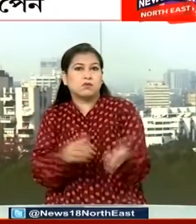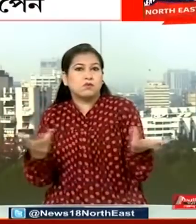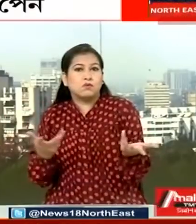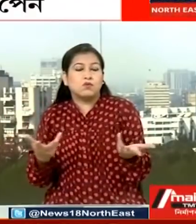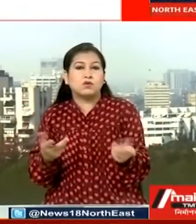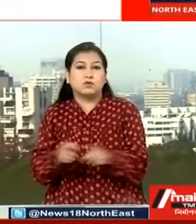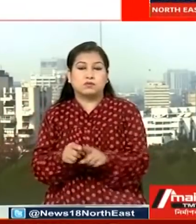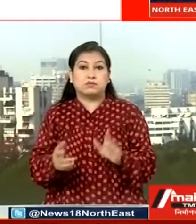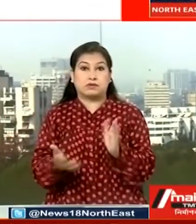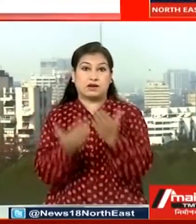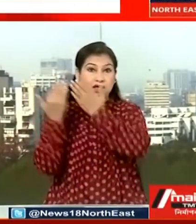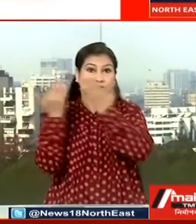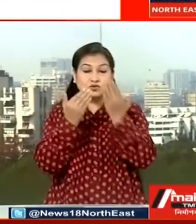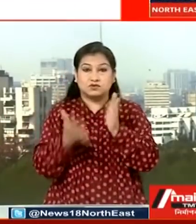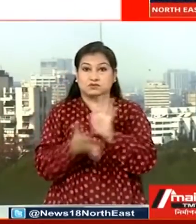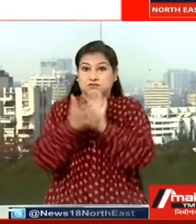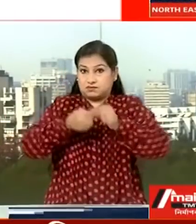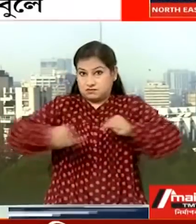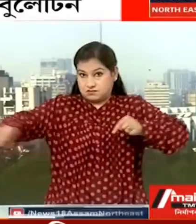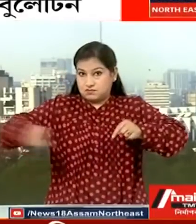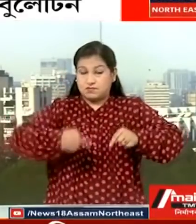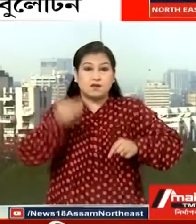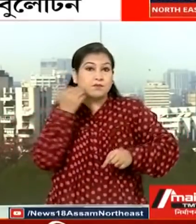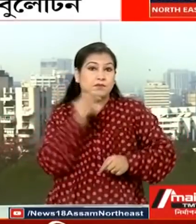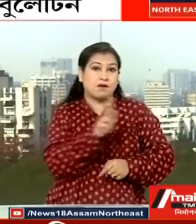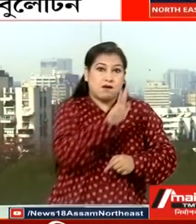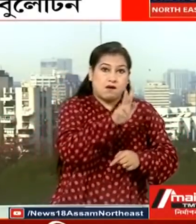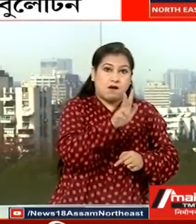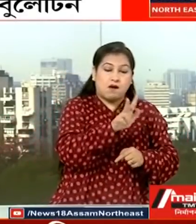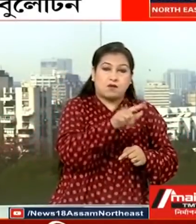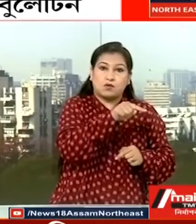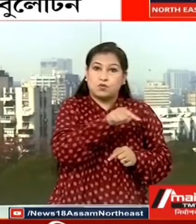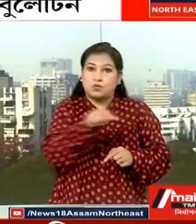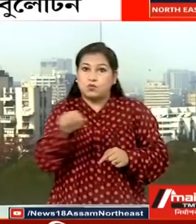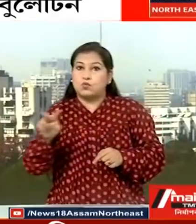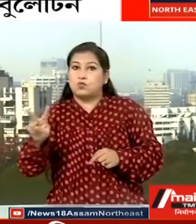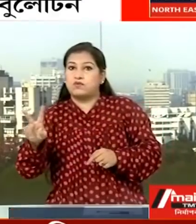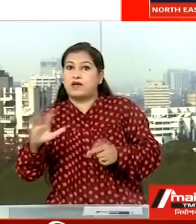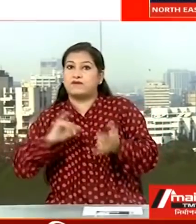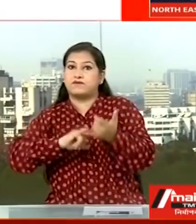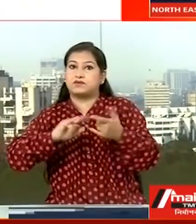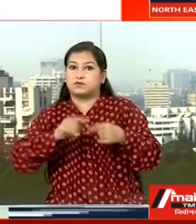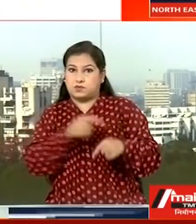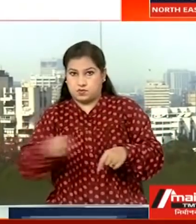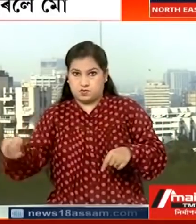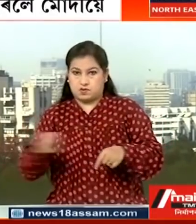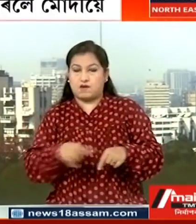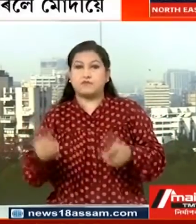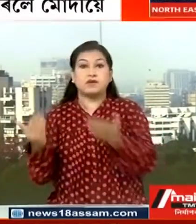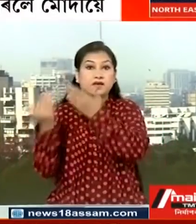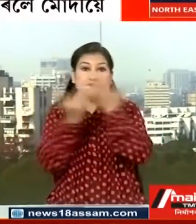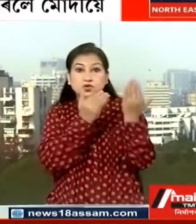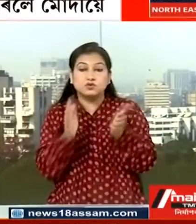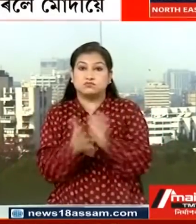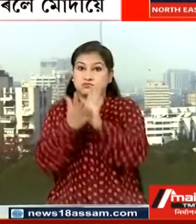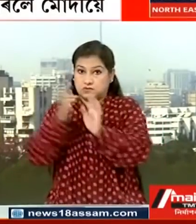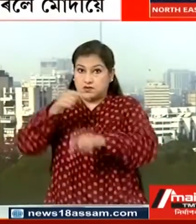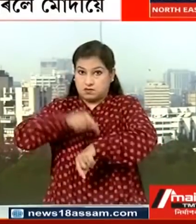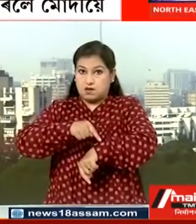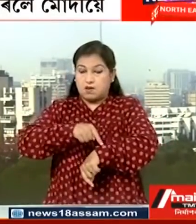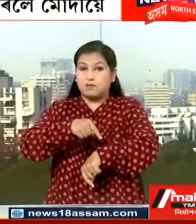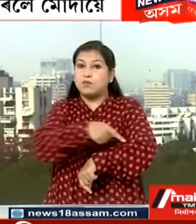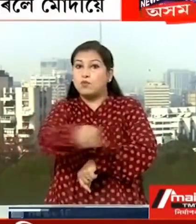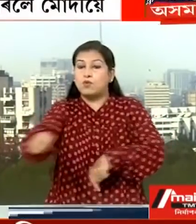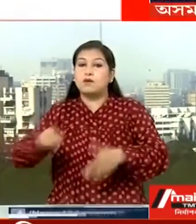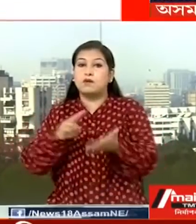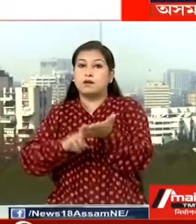पर्व के तहत किया जा रहा है जो 8 से 25 सितंबर तक चल रहा है। शिक्षक पर्व के दौरान शिक्षा मंत्रालय राष्ट्रीय शिक्षा